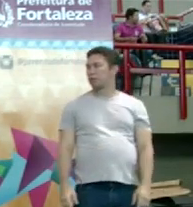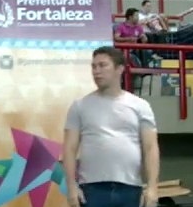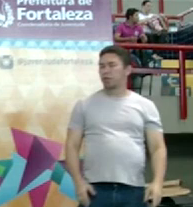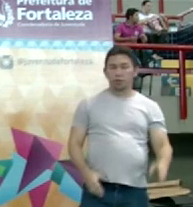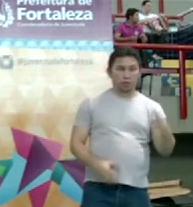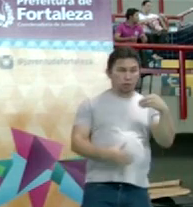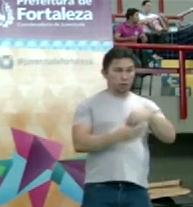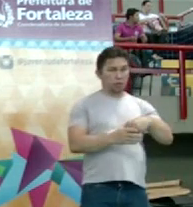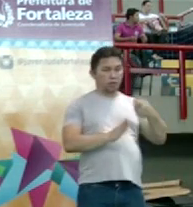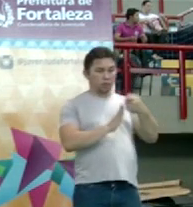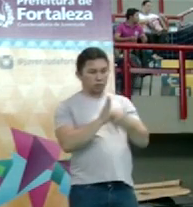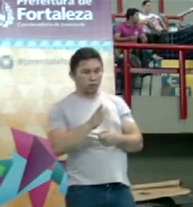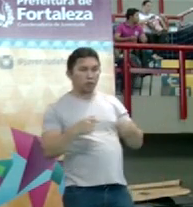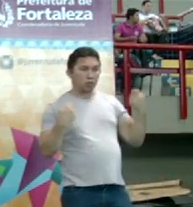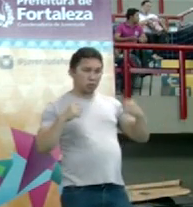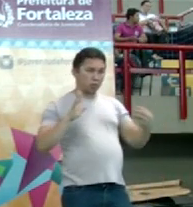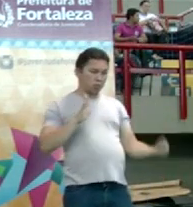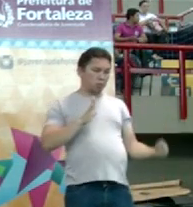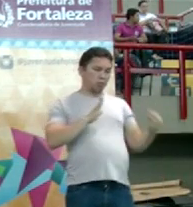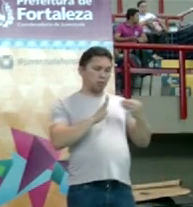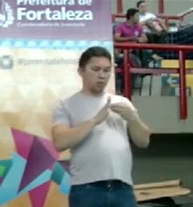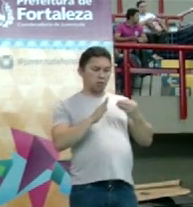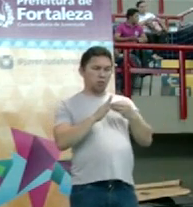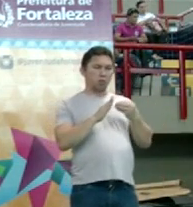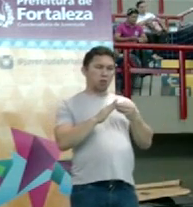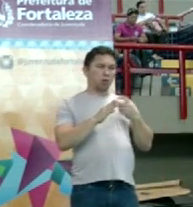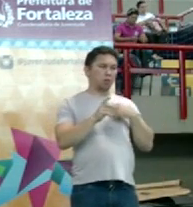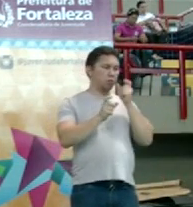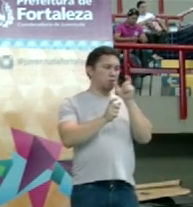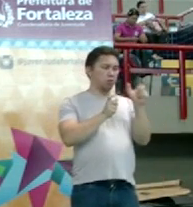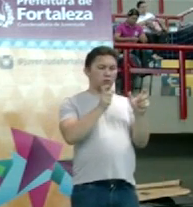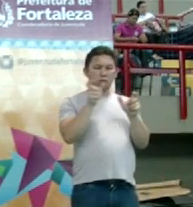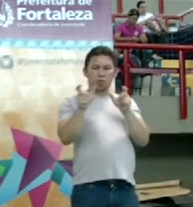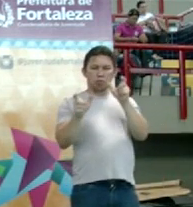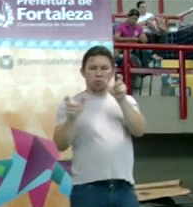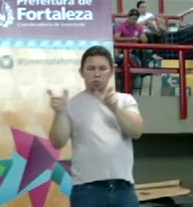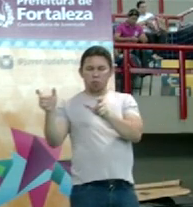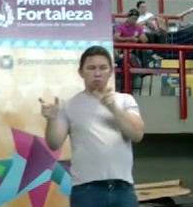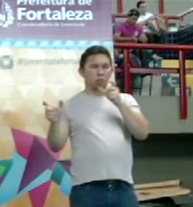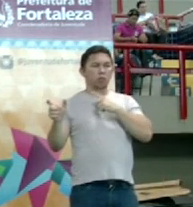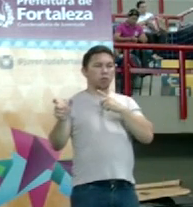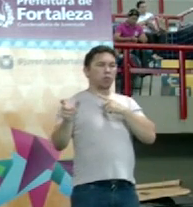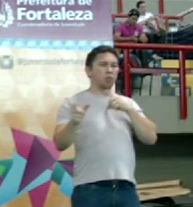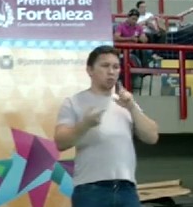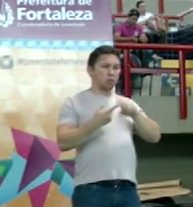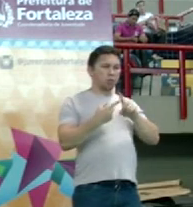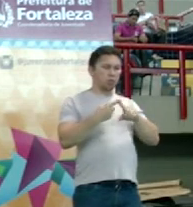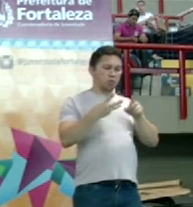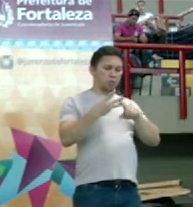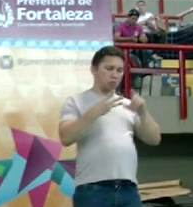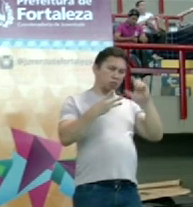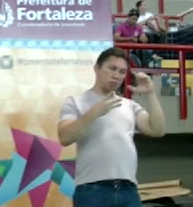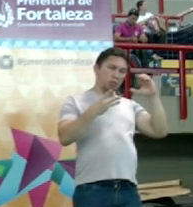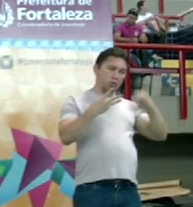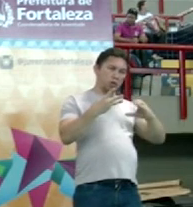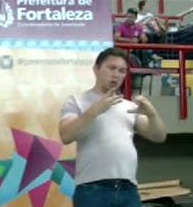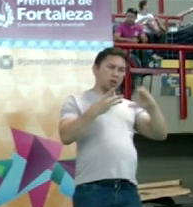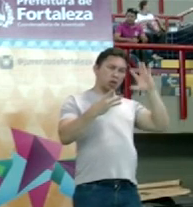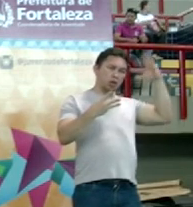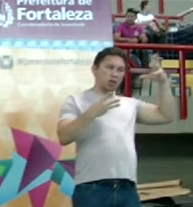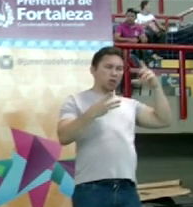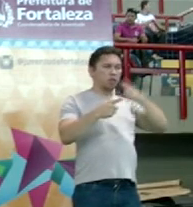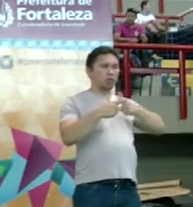Na redação é preciso colocar muitas palavras repetidas e a conclusão é para resolver o problema do